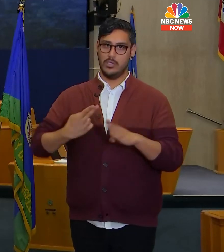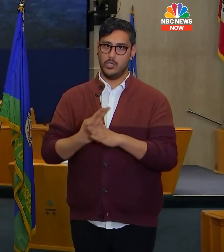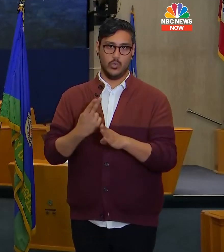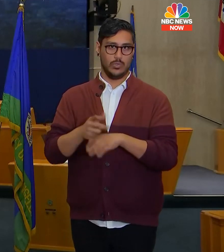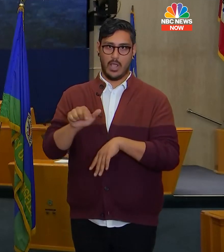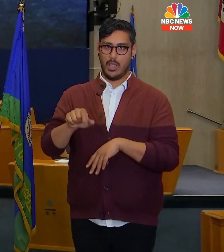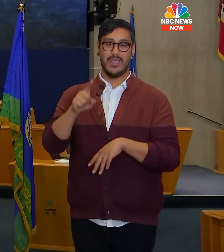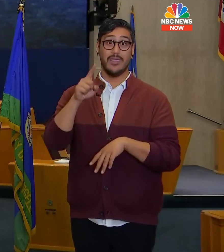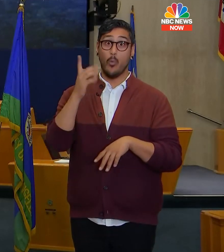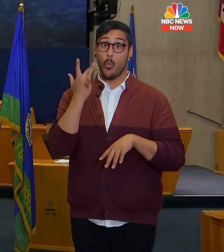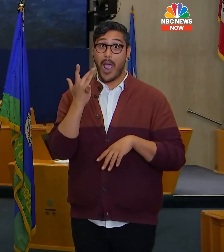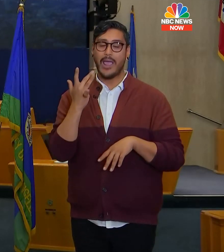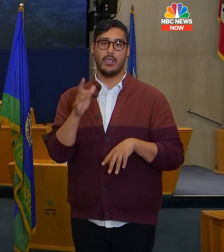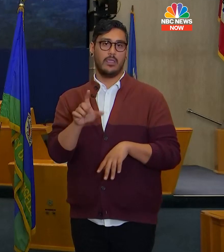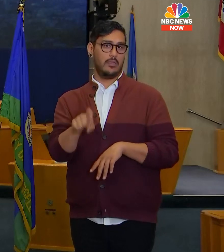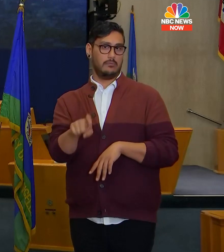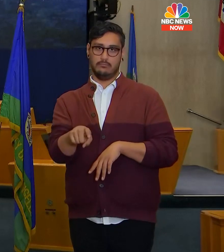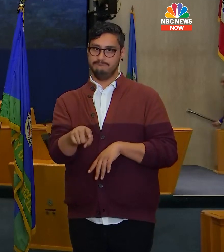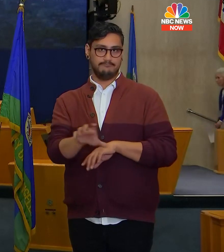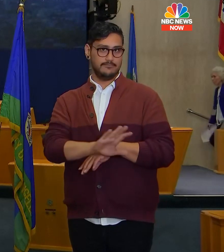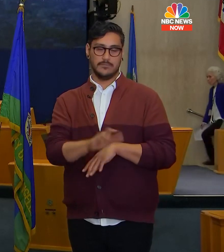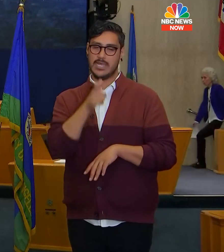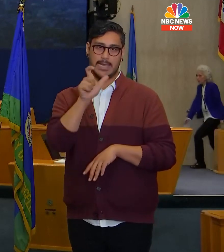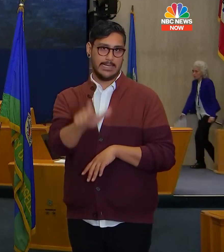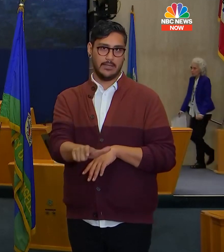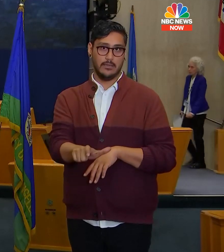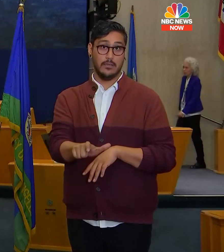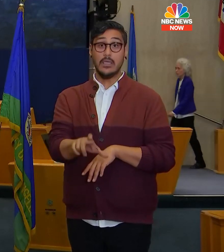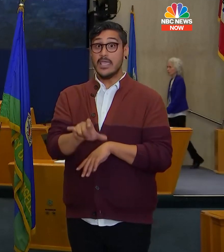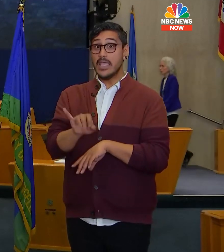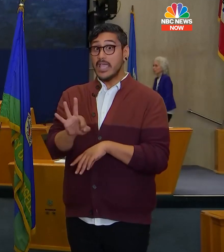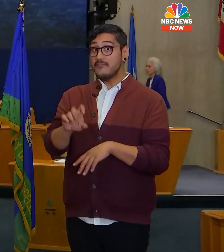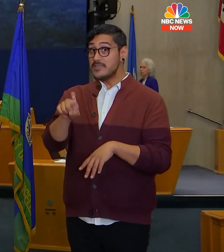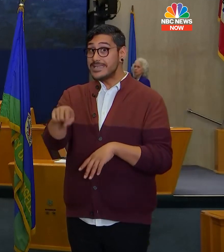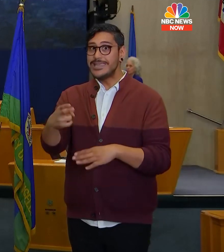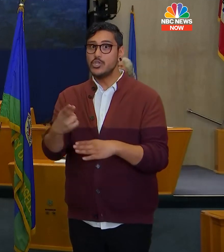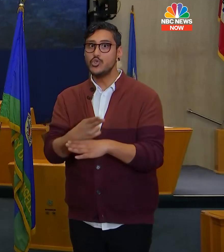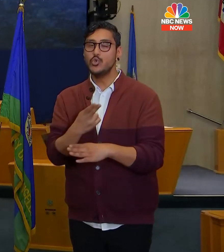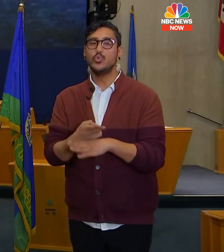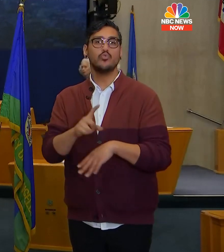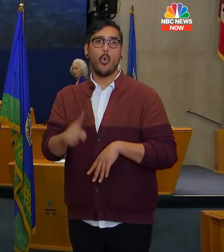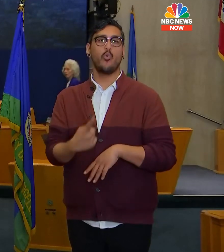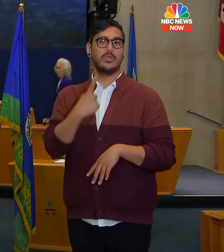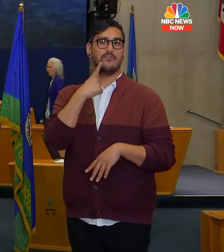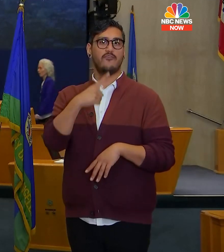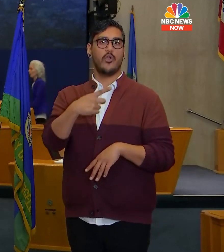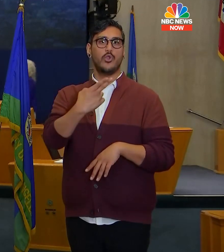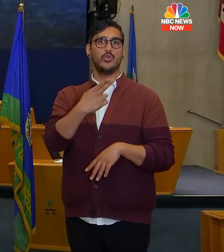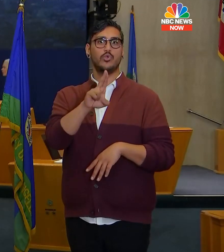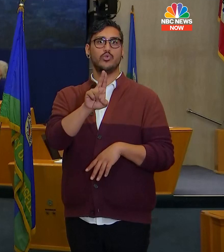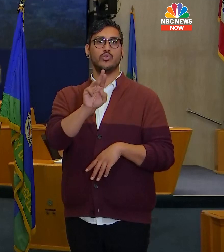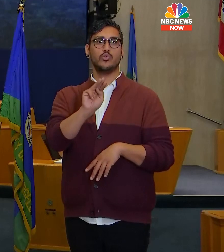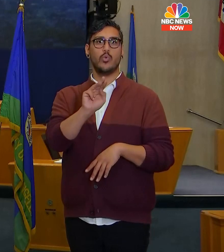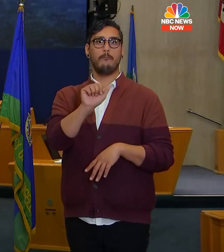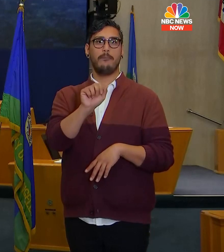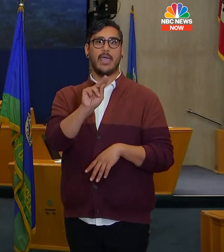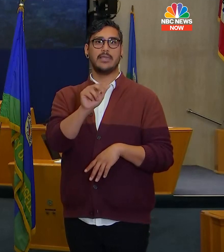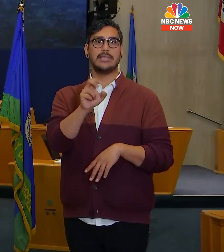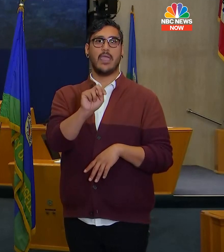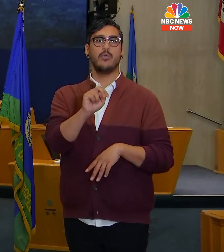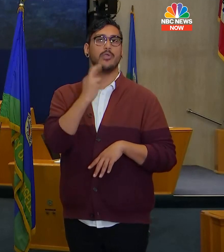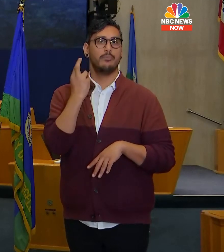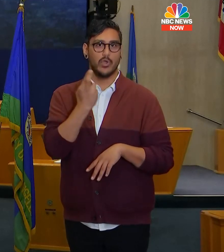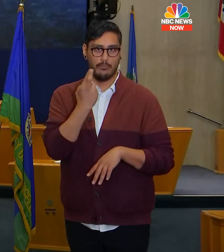ha necesitado. Su presencia, si lo usamos, va a ser de una razón humanitaria, por mantener las